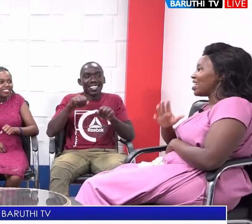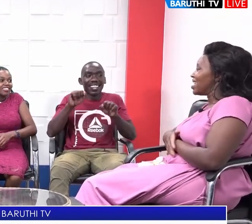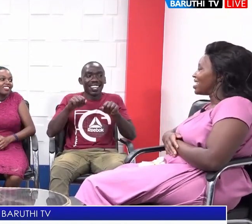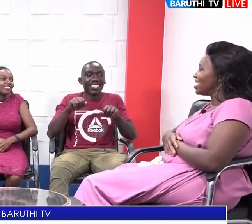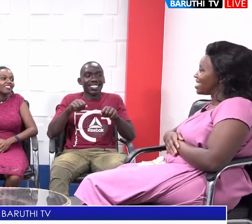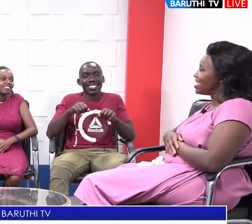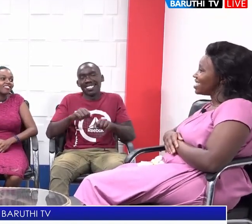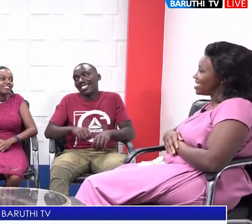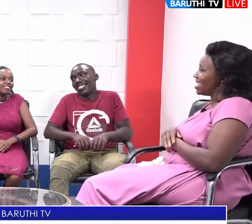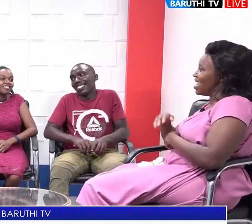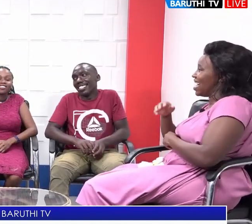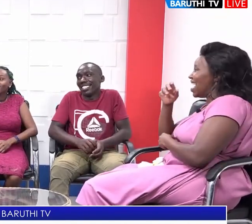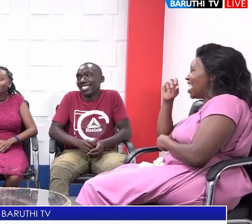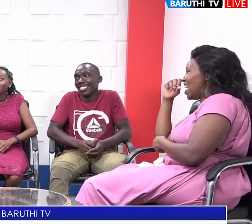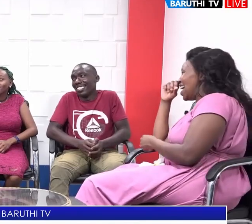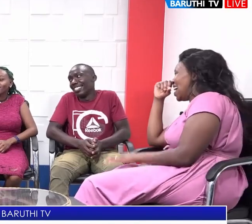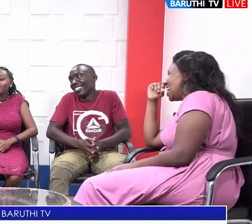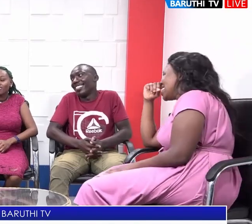tufurahi sisi wote.